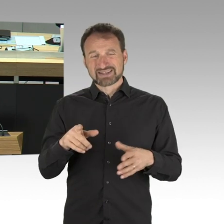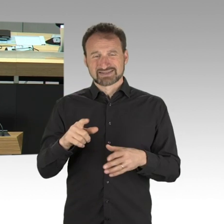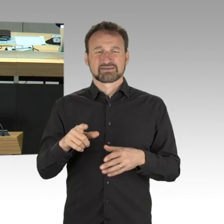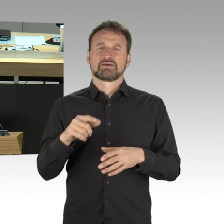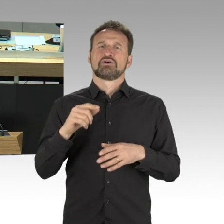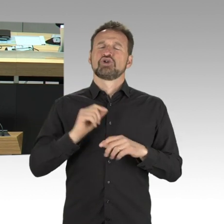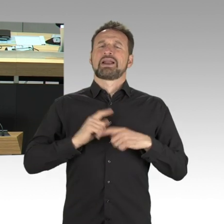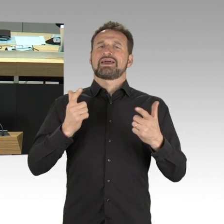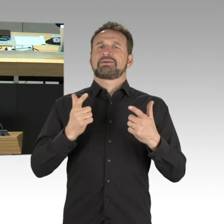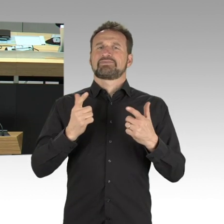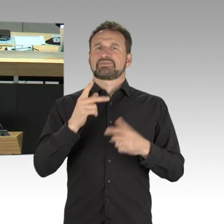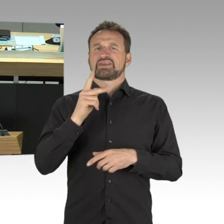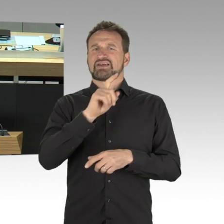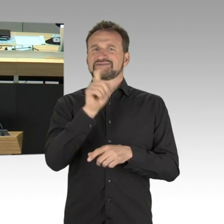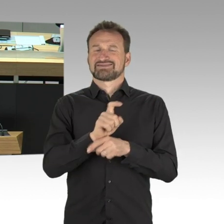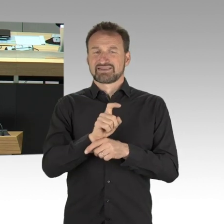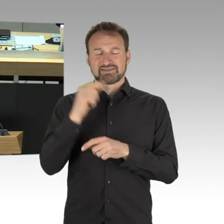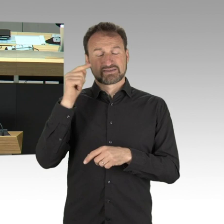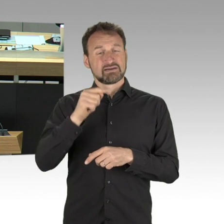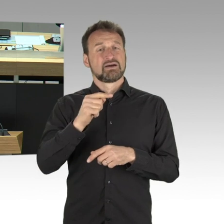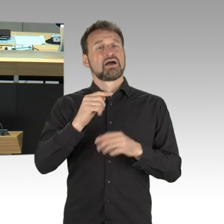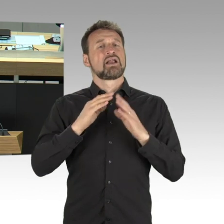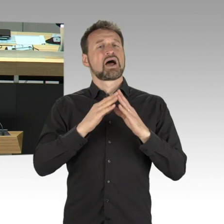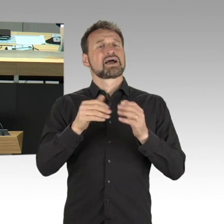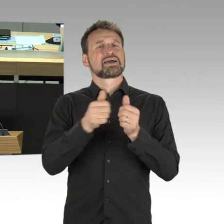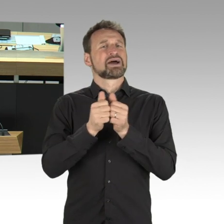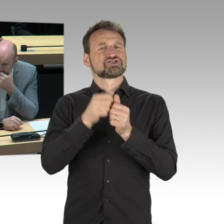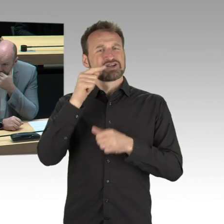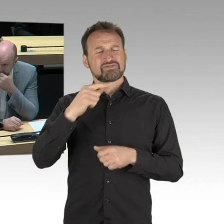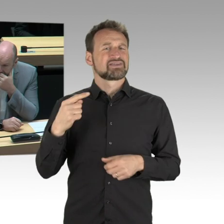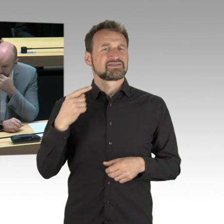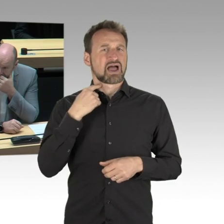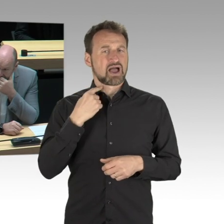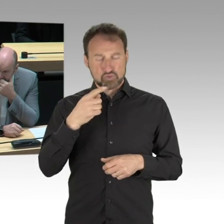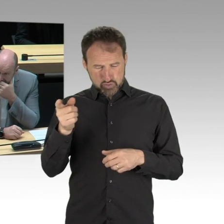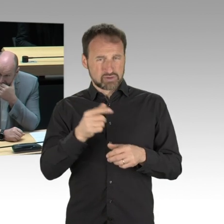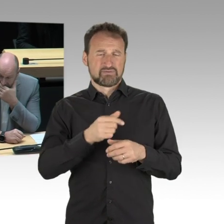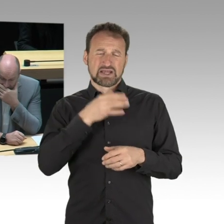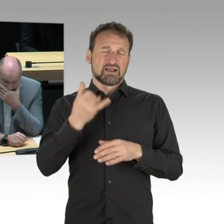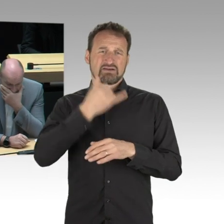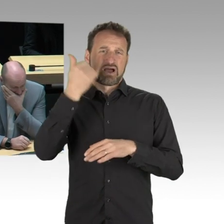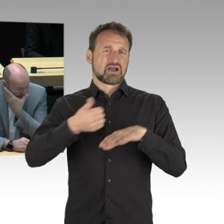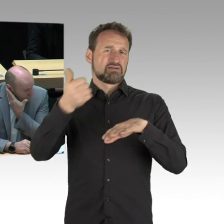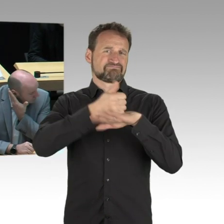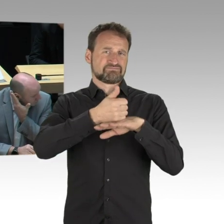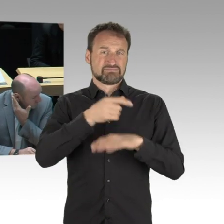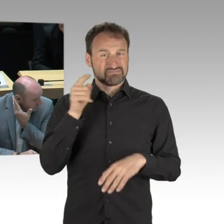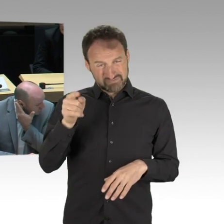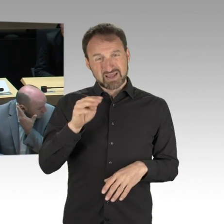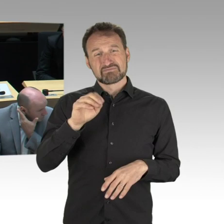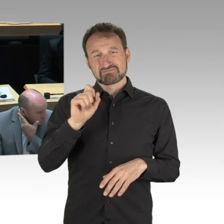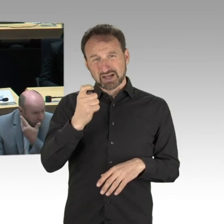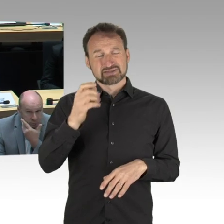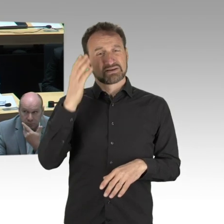vorstand, ich zitiere, ihr seid nicht verantwortlich für das, was geschah, aber dass es nicht wieder geschieht, dafür